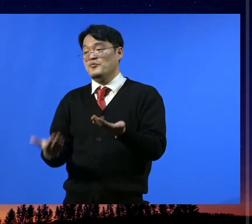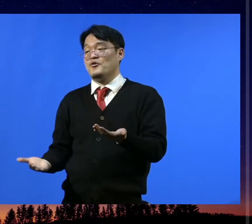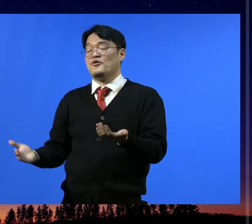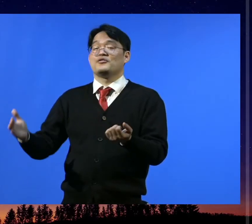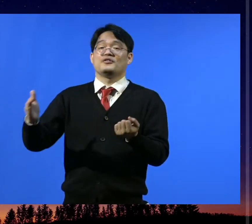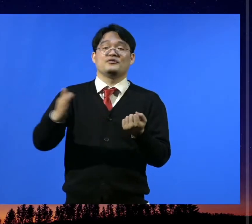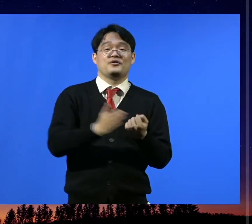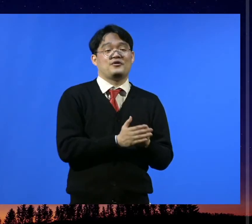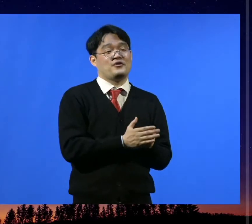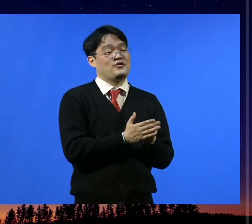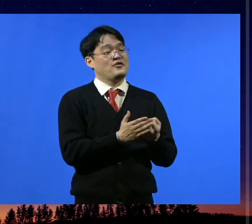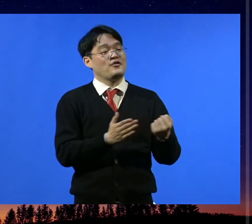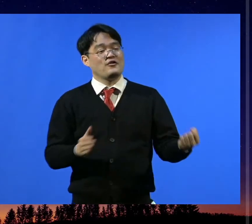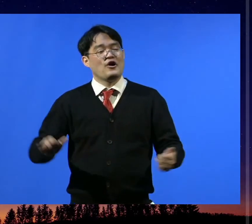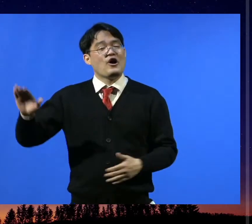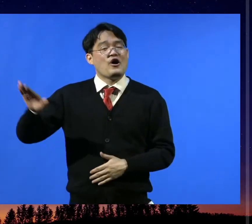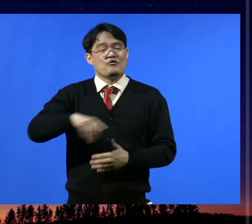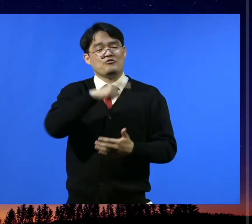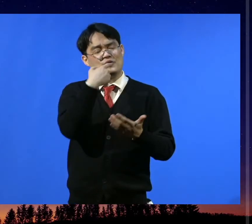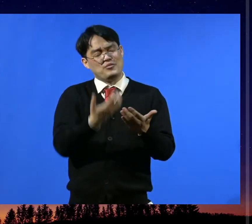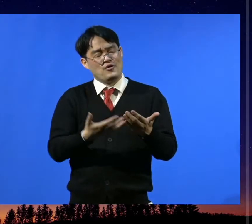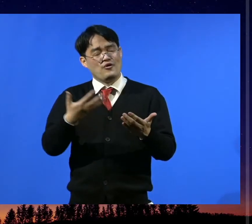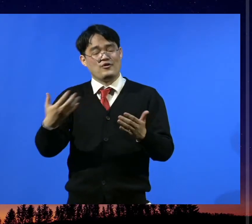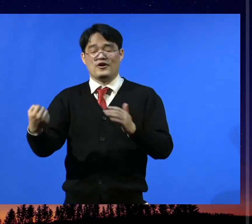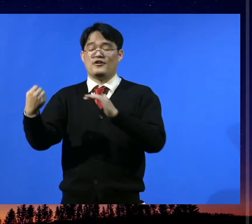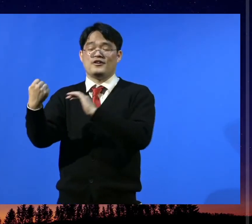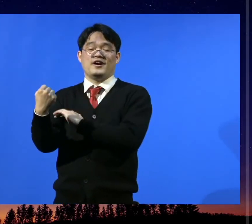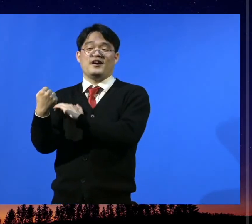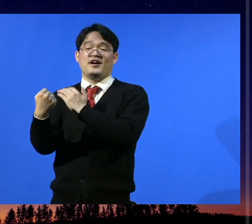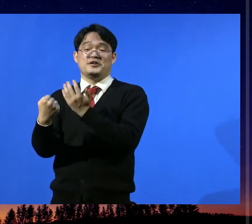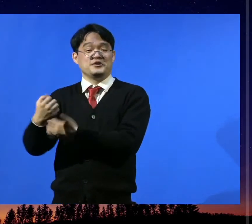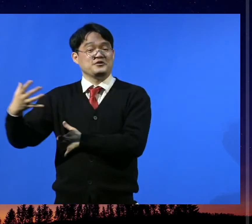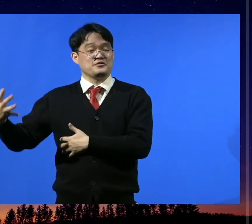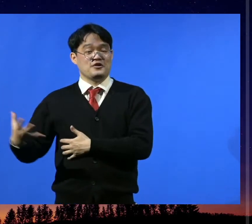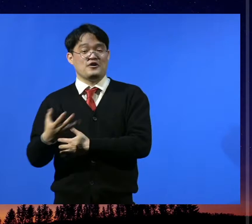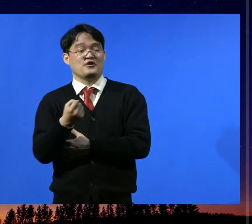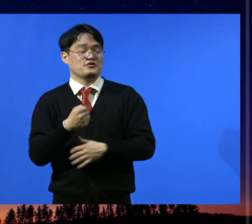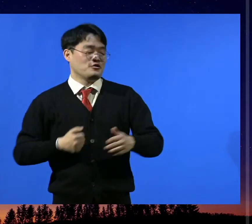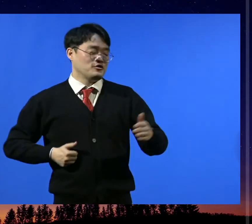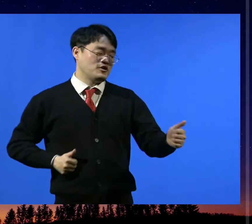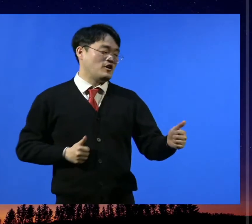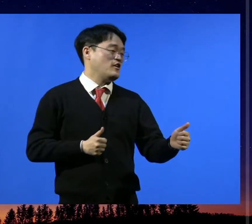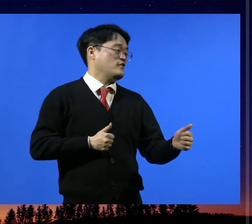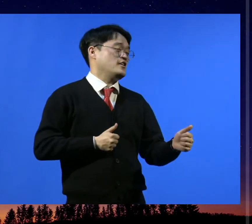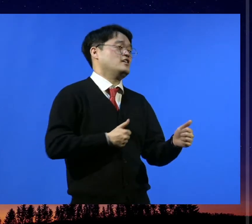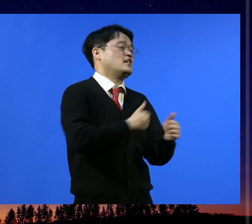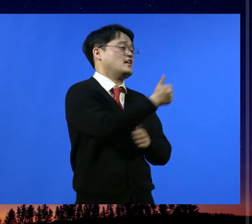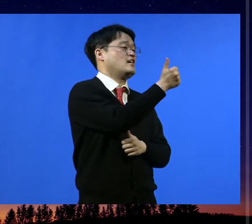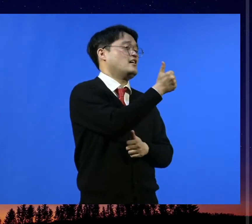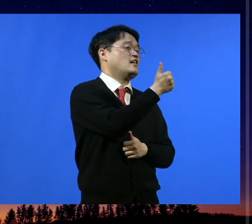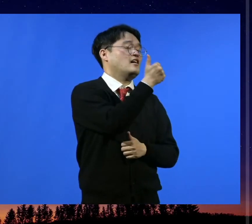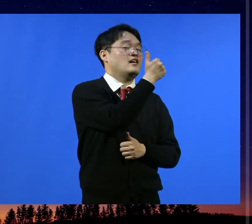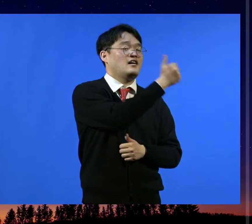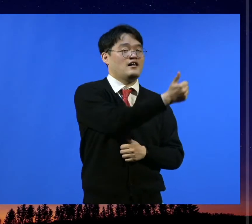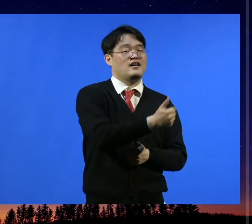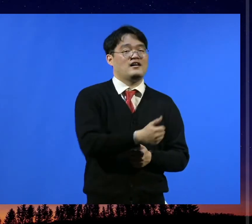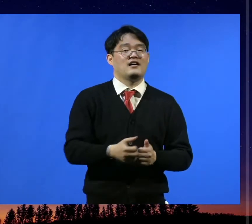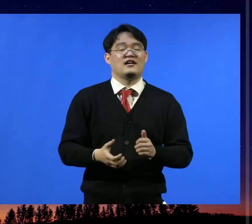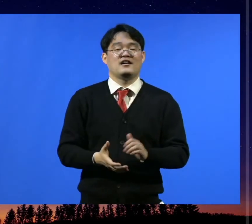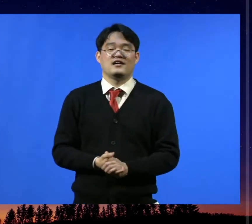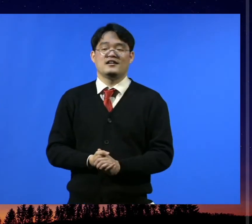양의 보혈로 우리 보혈의 능력으로 서리라.